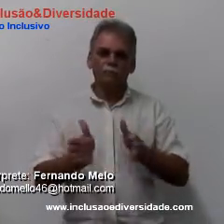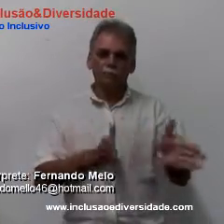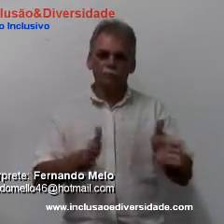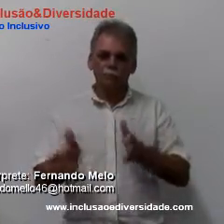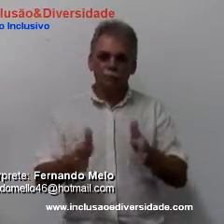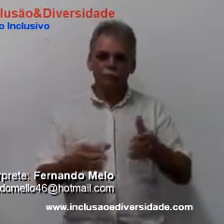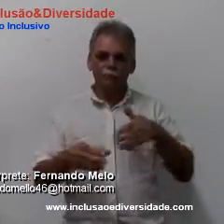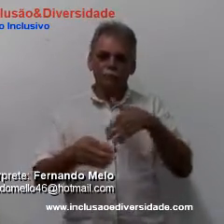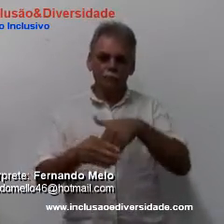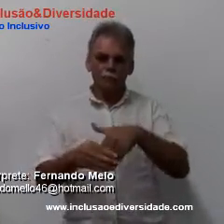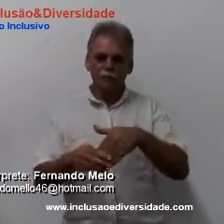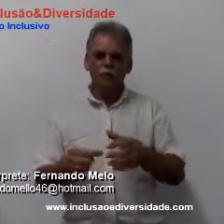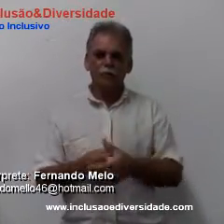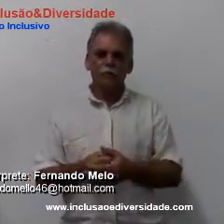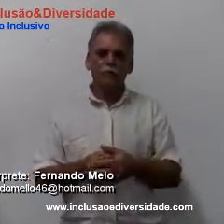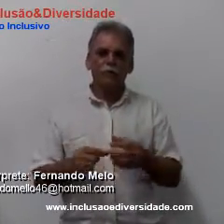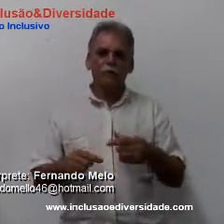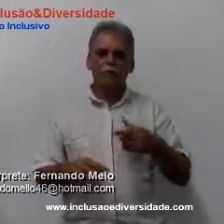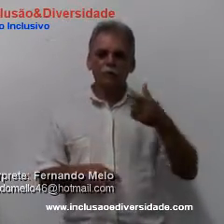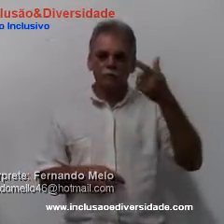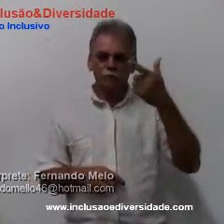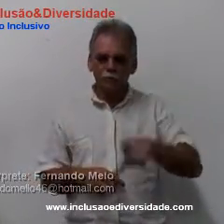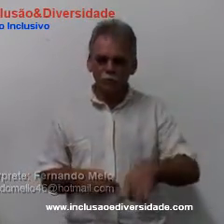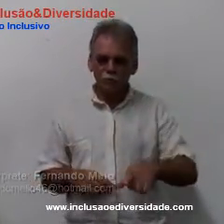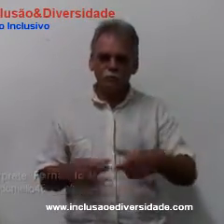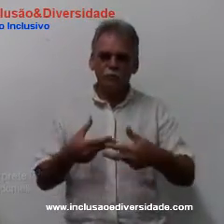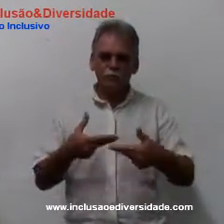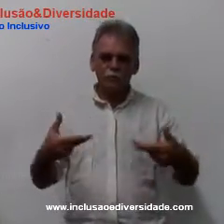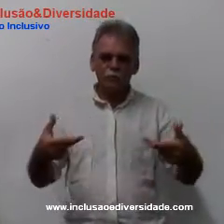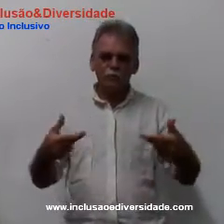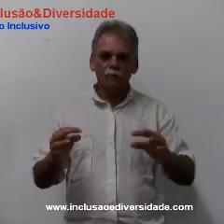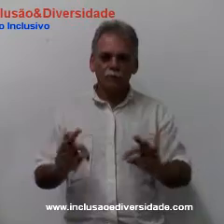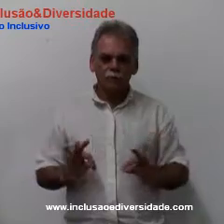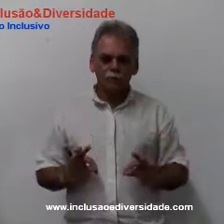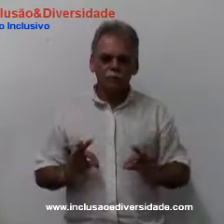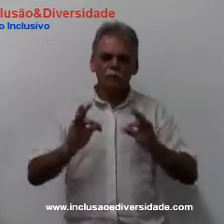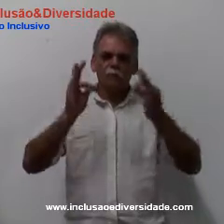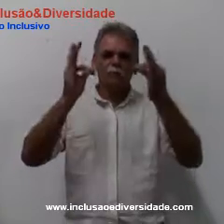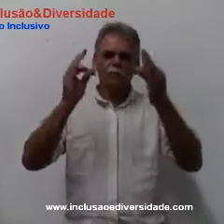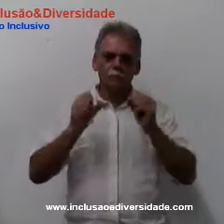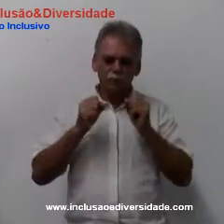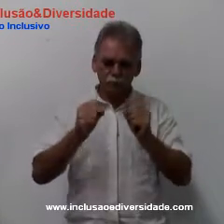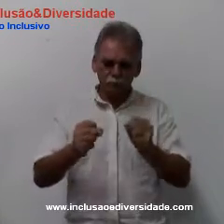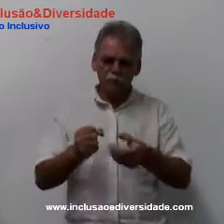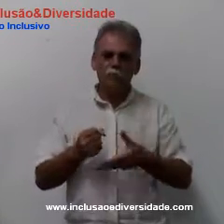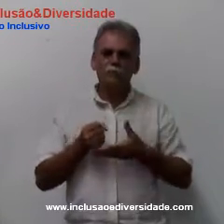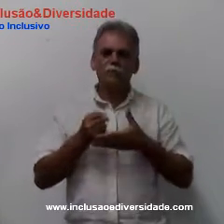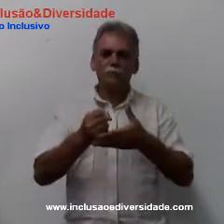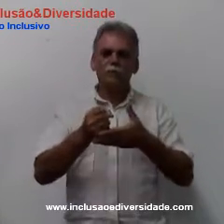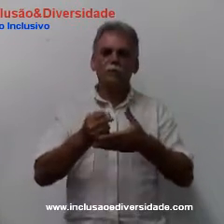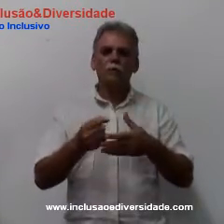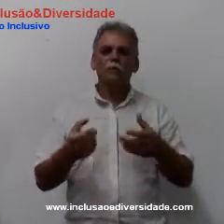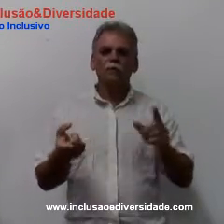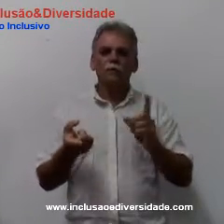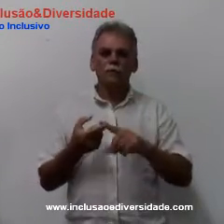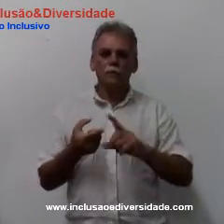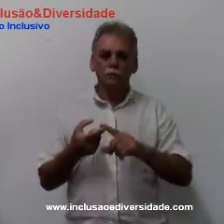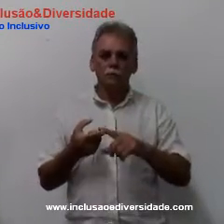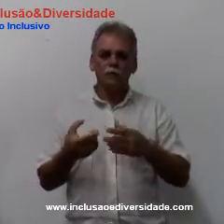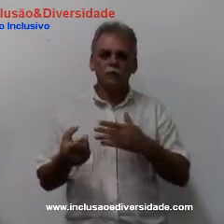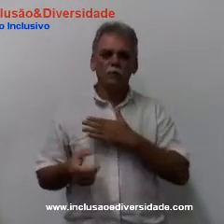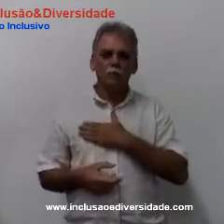Nós temos uma das eleições mais modernas do mundo, né? Que é elogiada